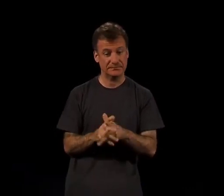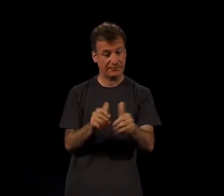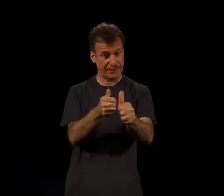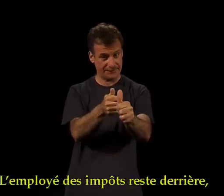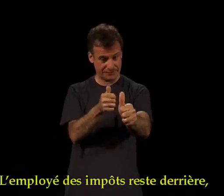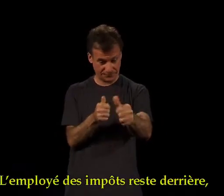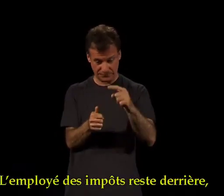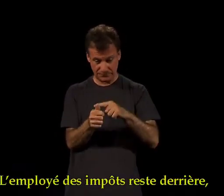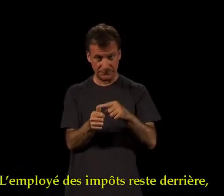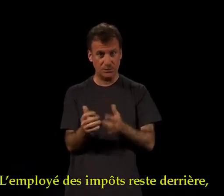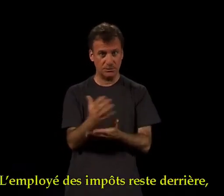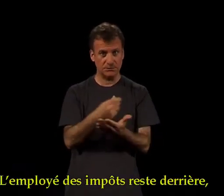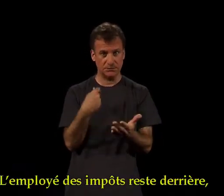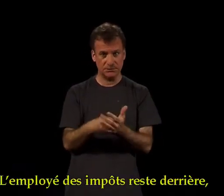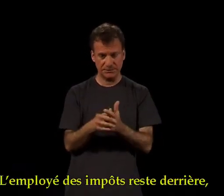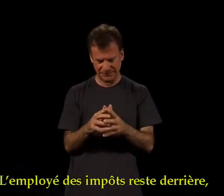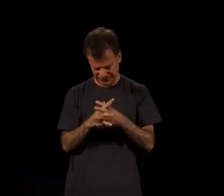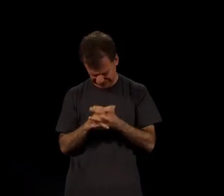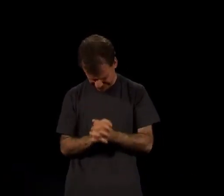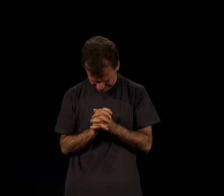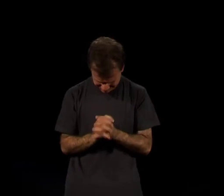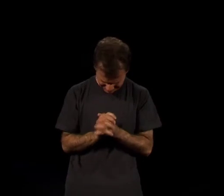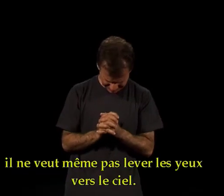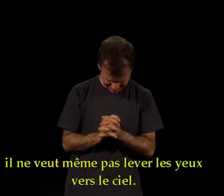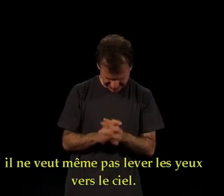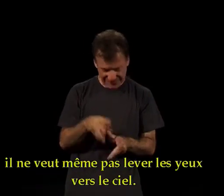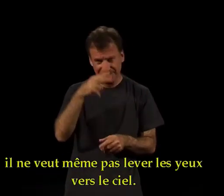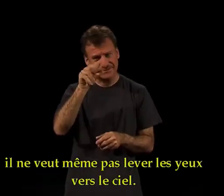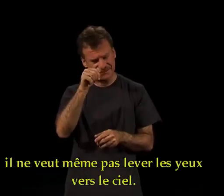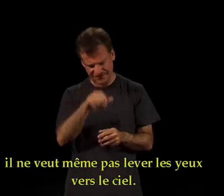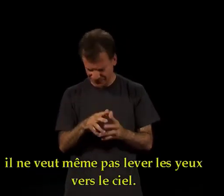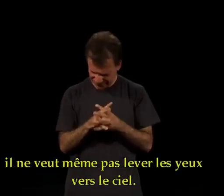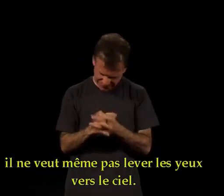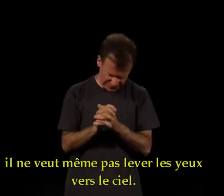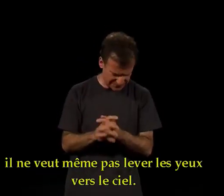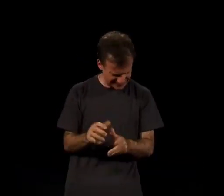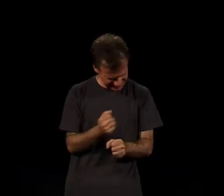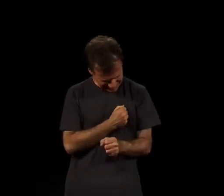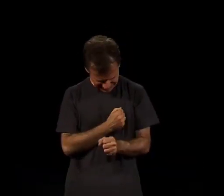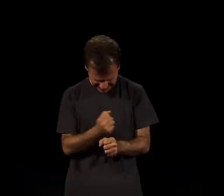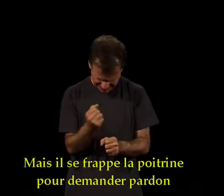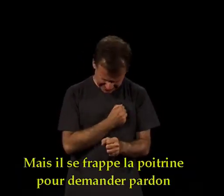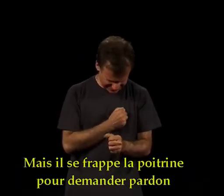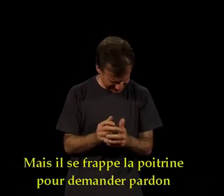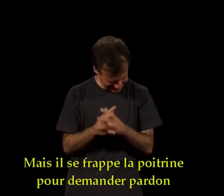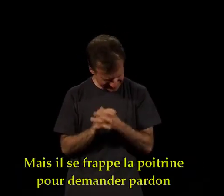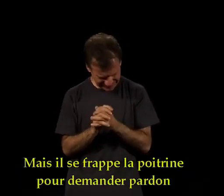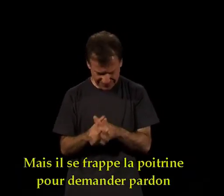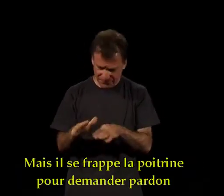»'employé des impôts reste derrière. Il ne veut même pas lever les yeux vers le ciel. Mais il se frappe la poitrine pour demander